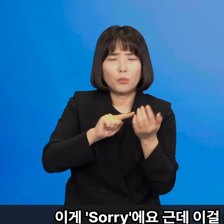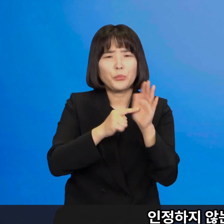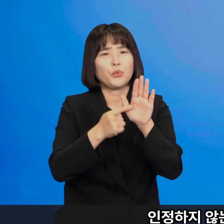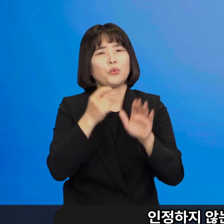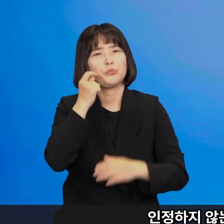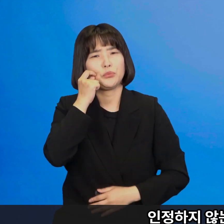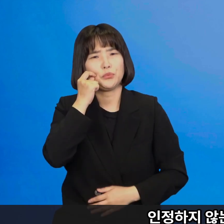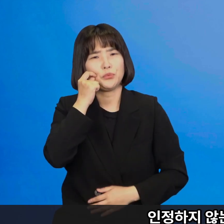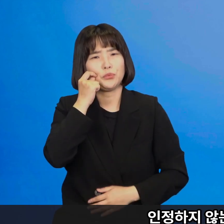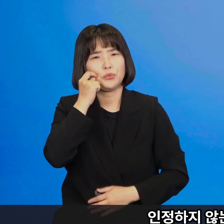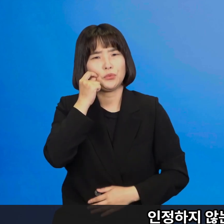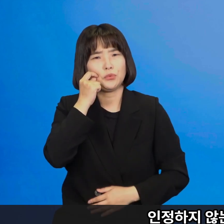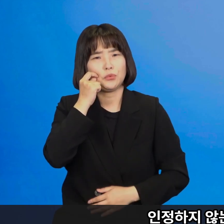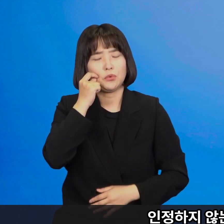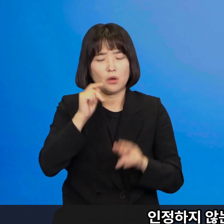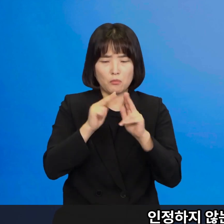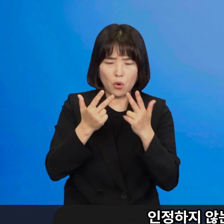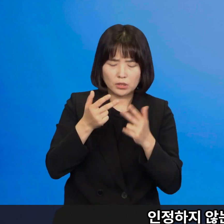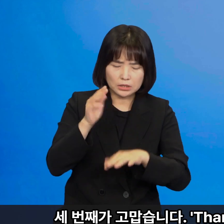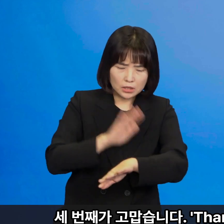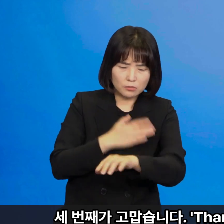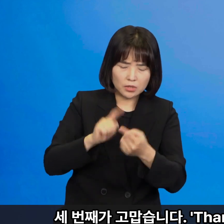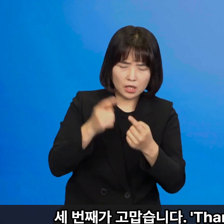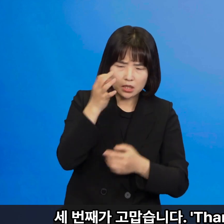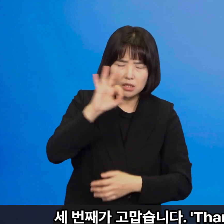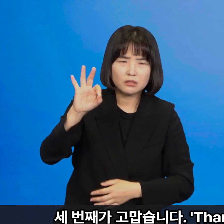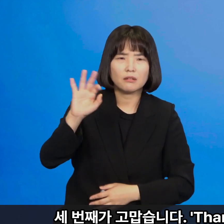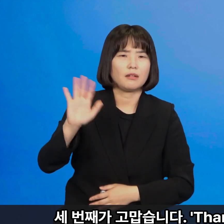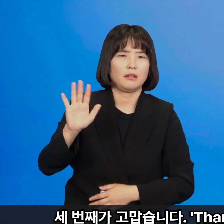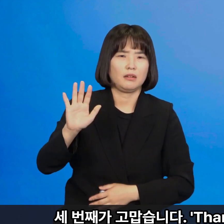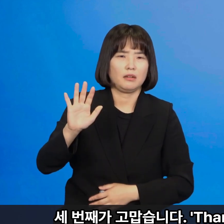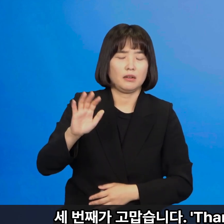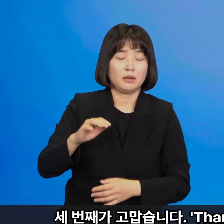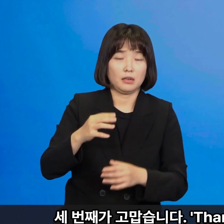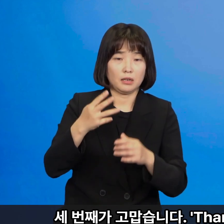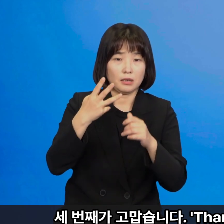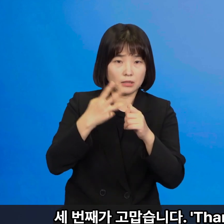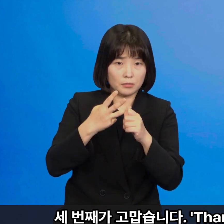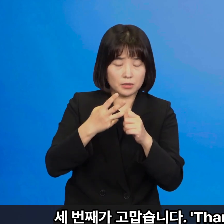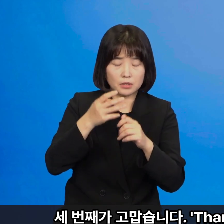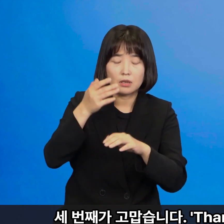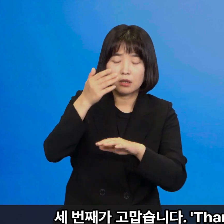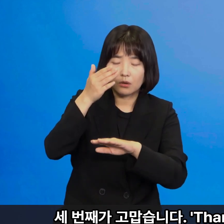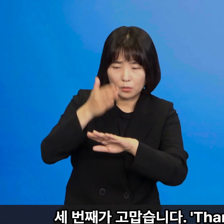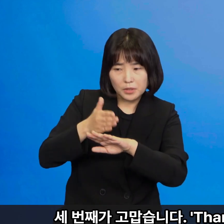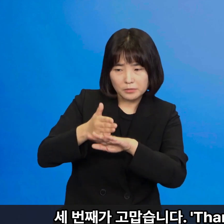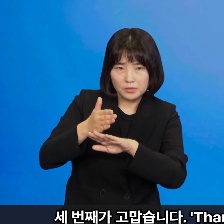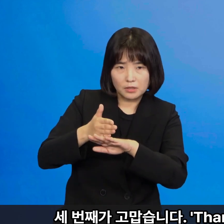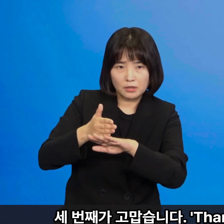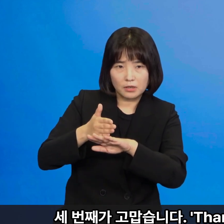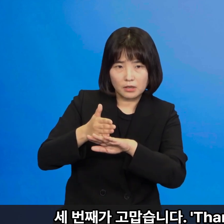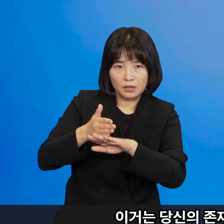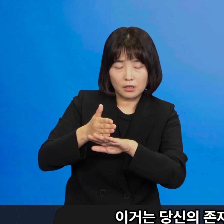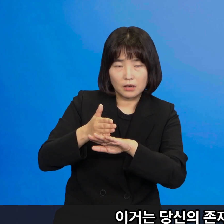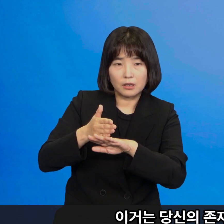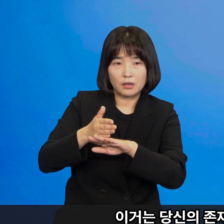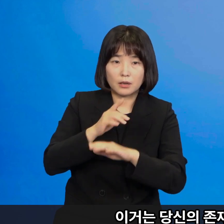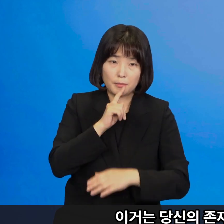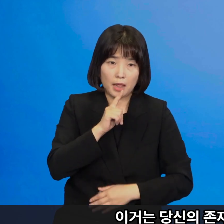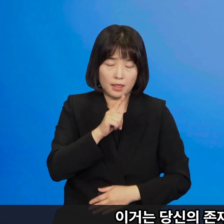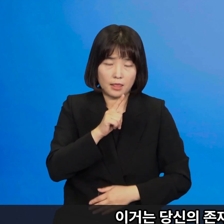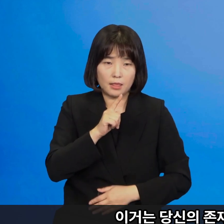사람들이 인정하지 않는다는 것입니다. 세 번째가 고맙습니다. Thanks. 감사와 베품의 언어거든요.